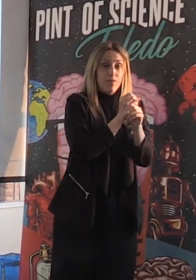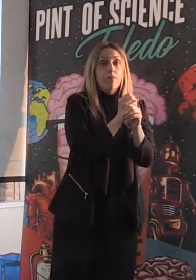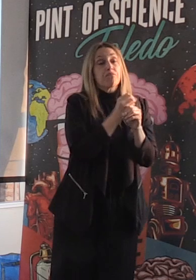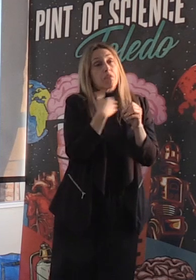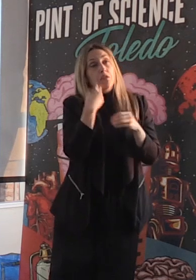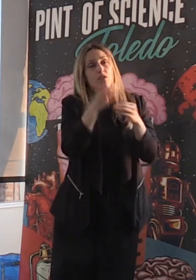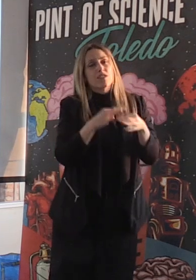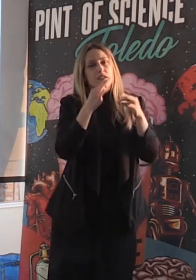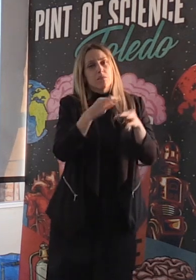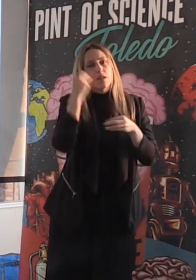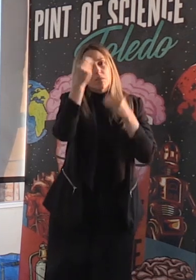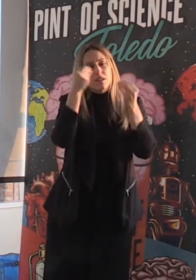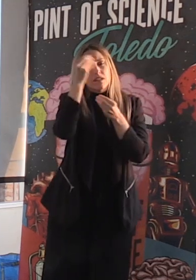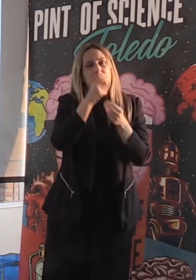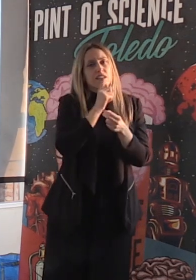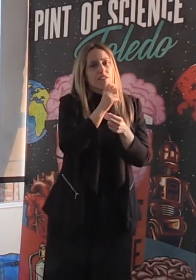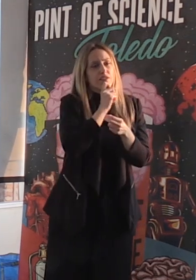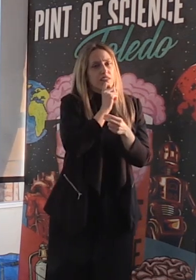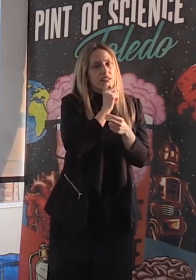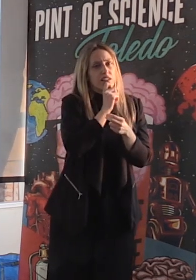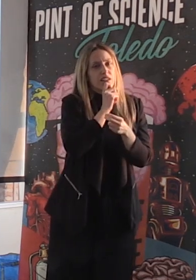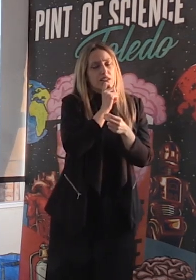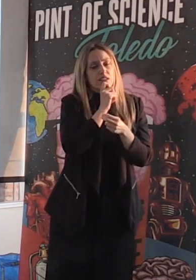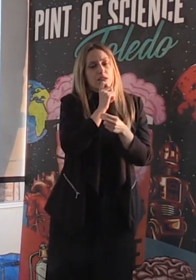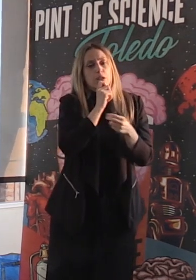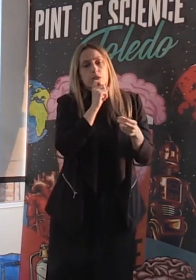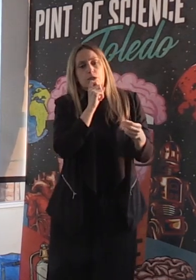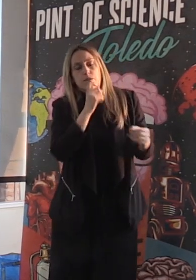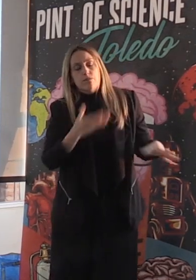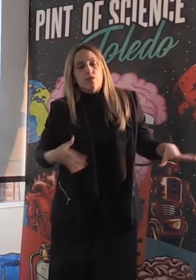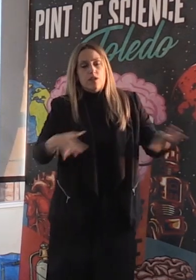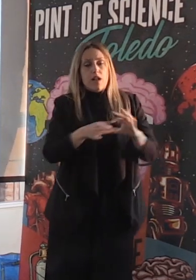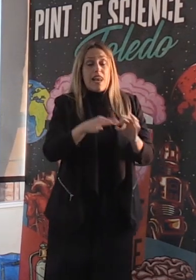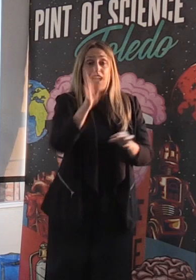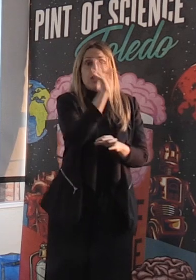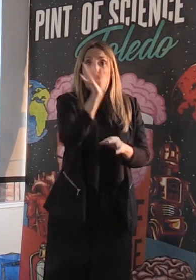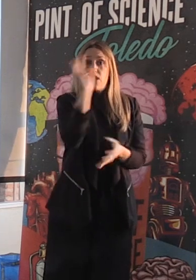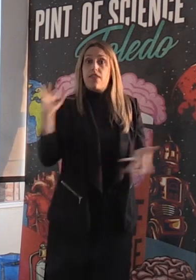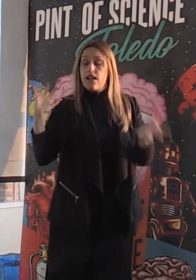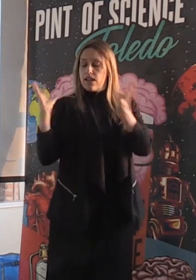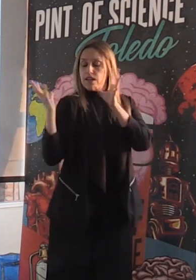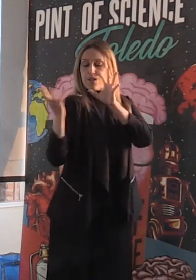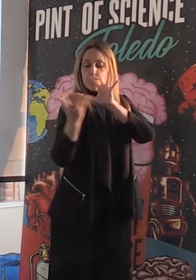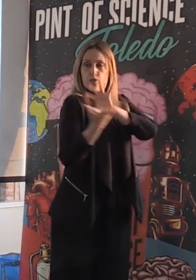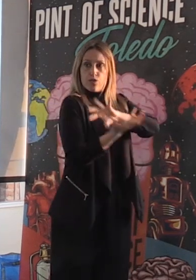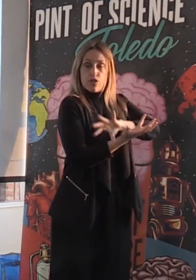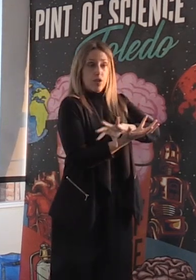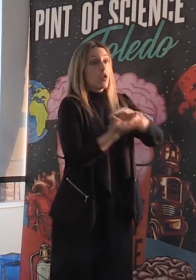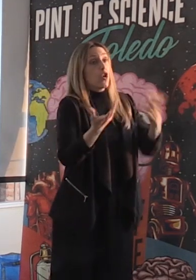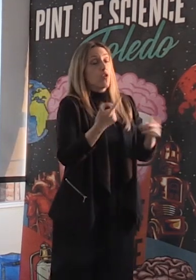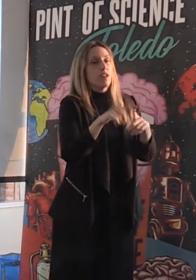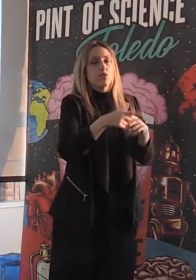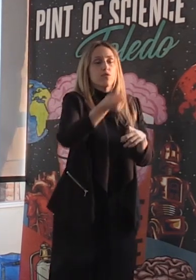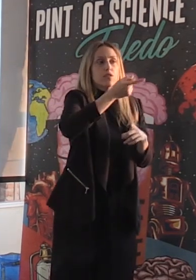pareció difícil reconciliar la teoría de la evolución con lo que observamos